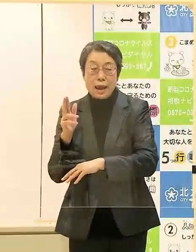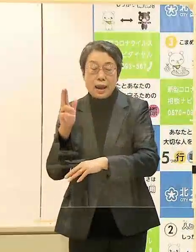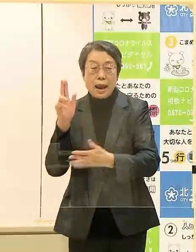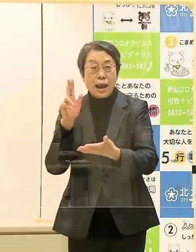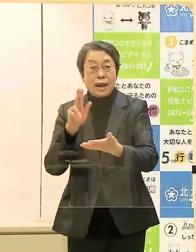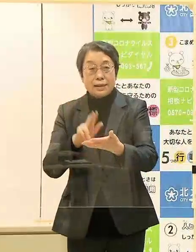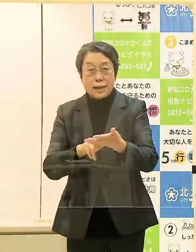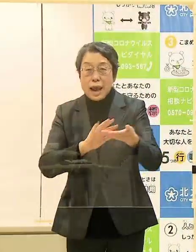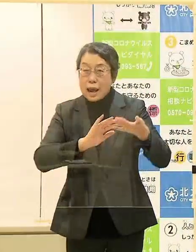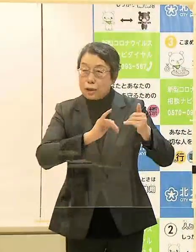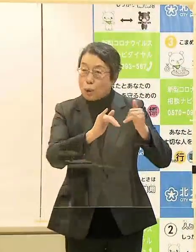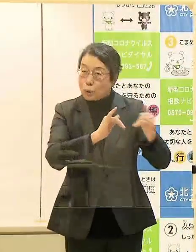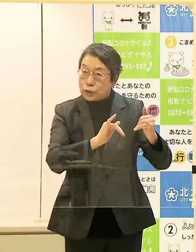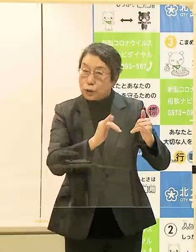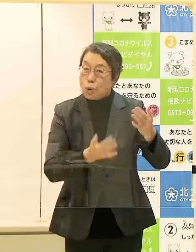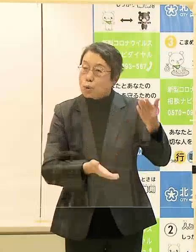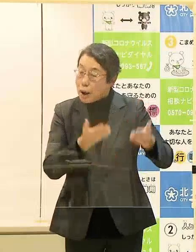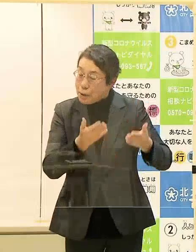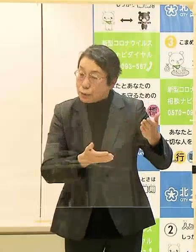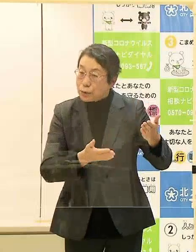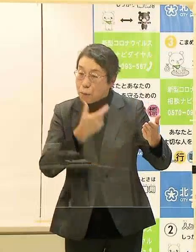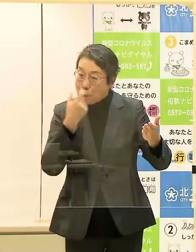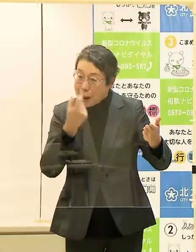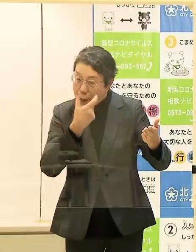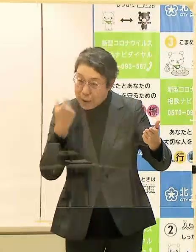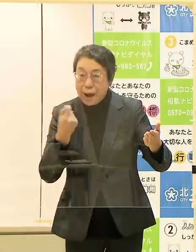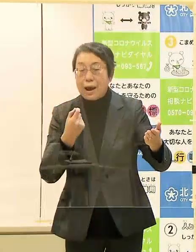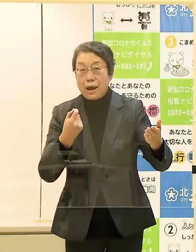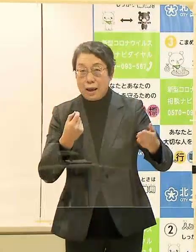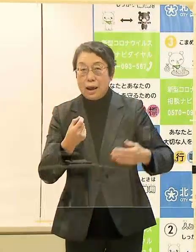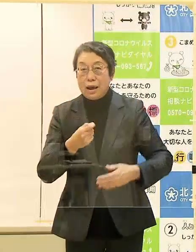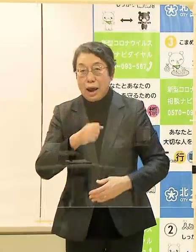頑張っているという状況にあります